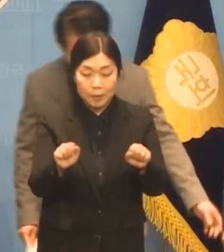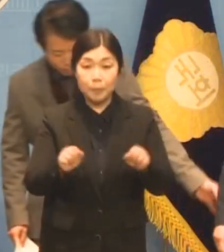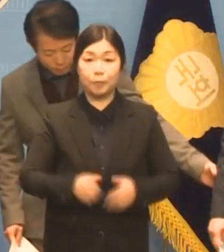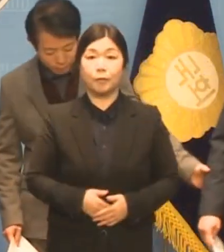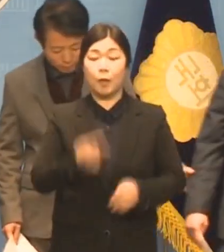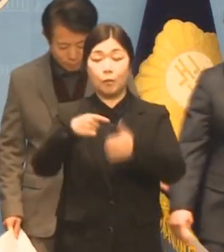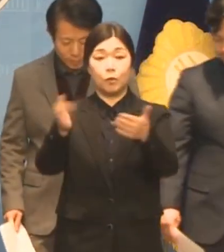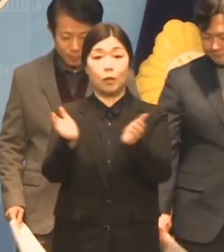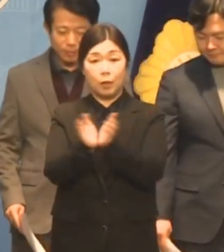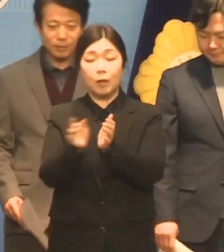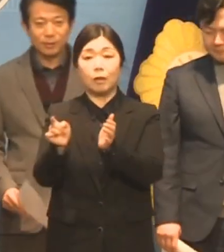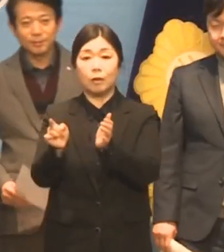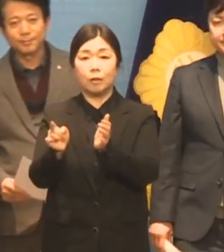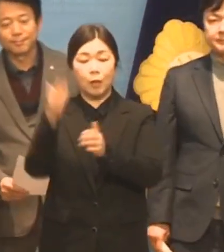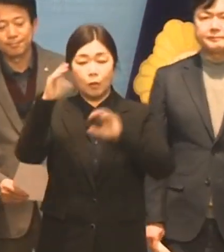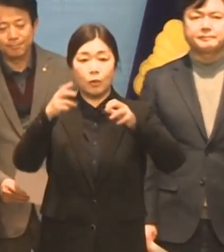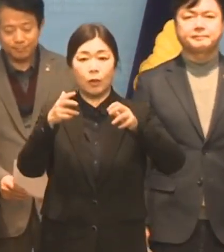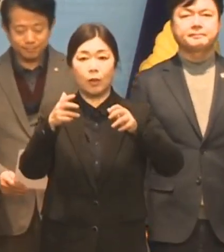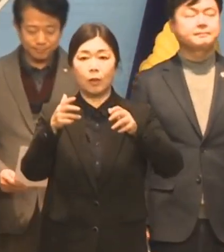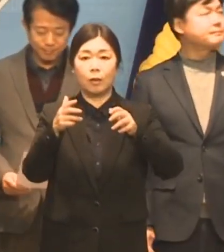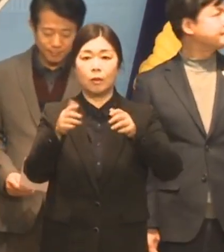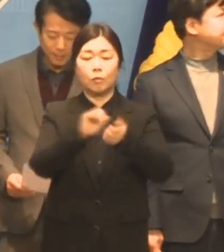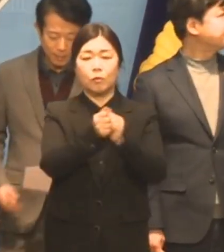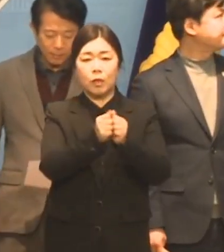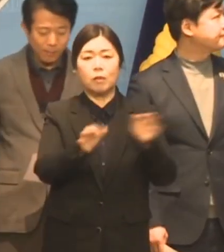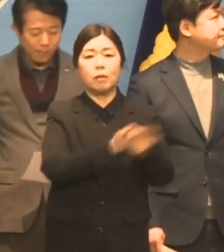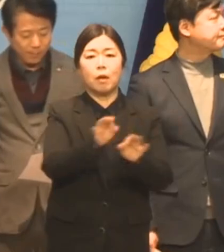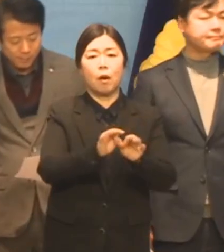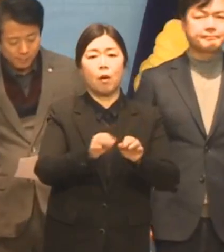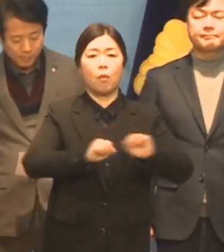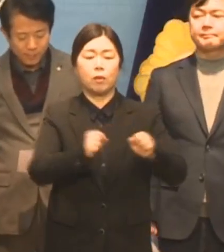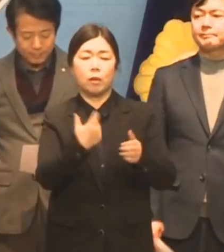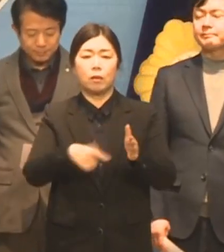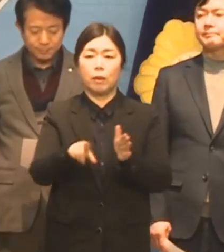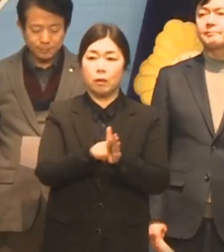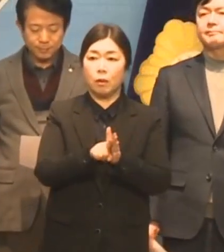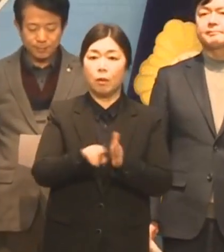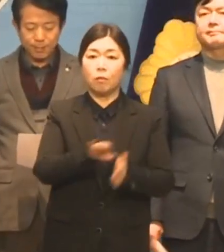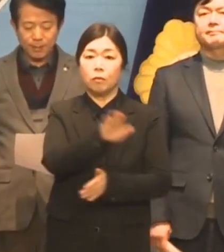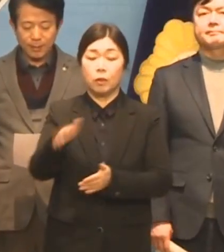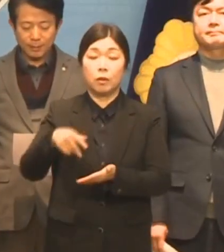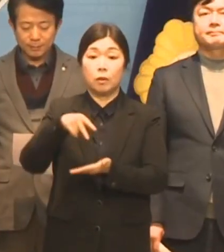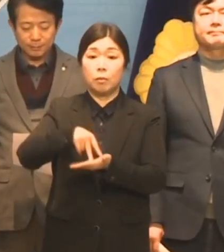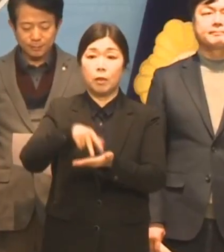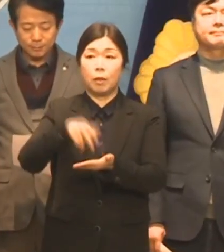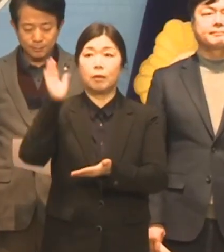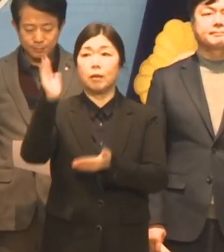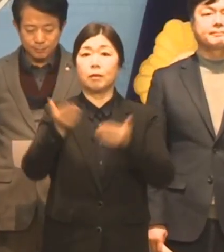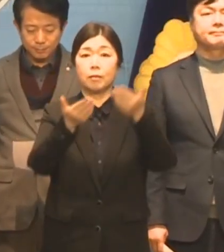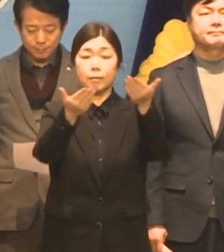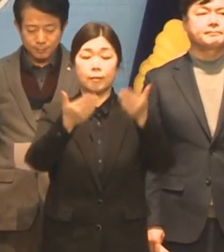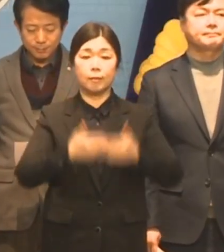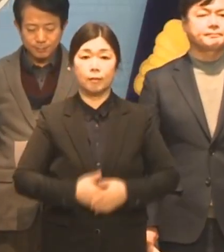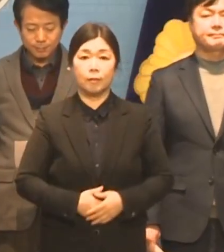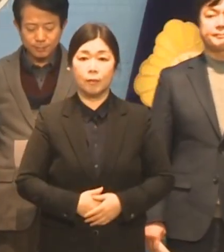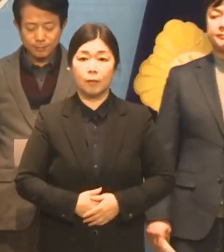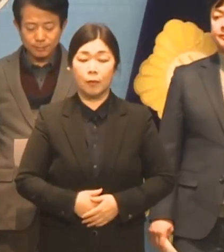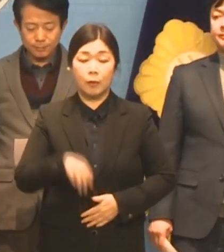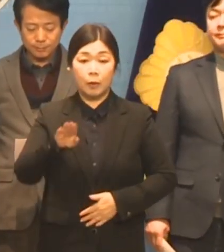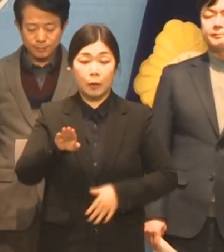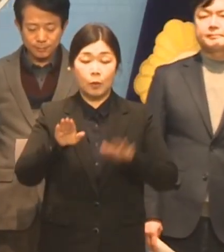안녕하십니까. 더불어민주당 대한민국 주식시장 활성화 TF에서 오늘 입장문을 발표하게 이 자리에 섰습니다.